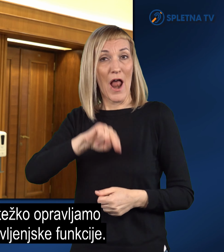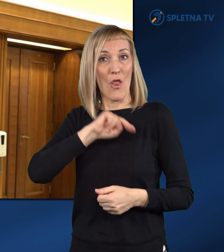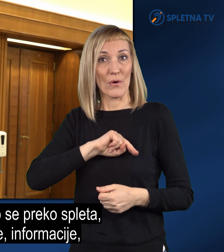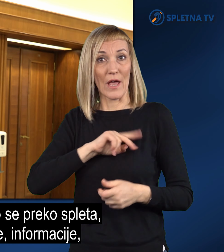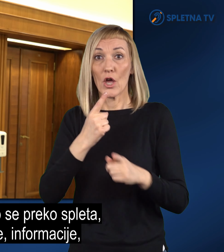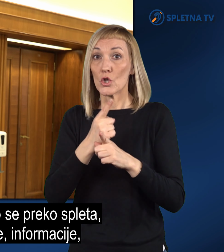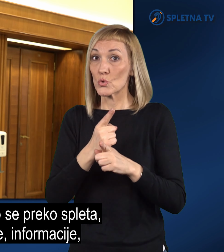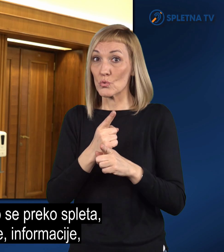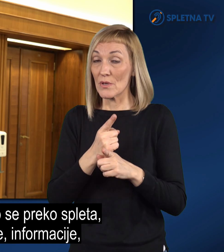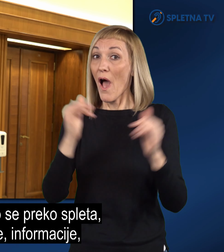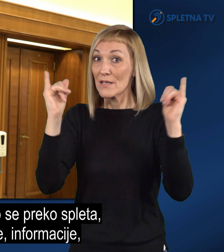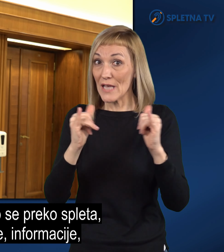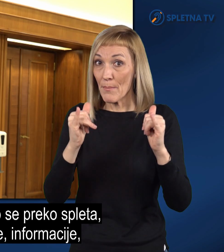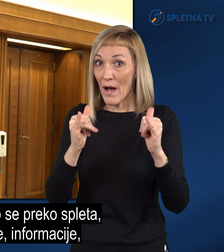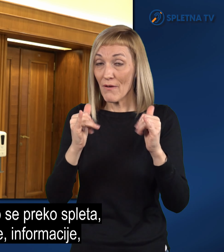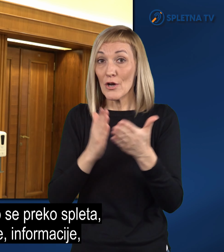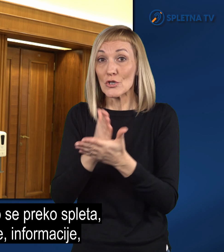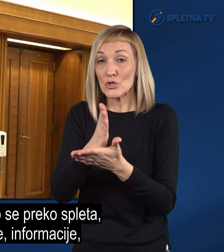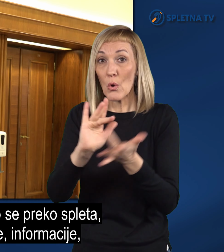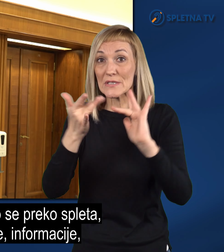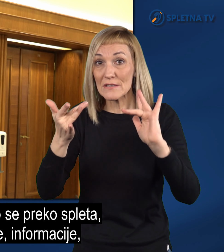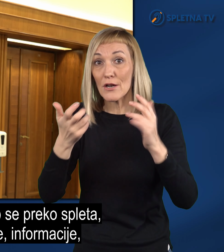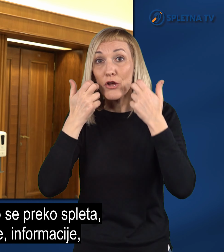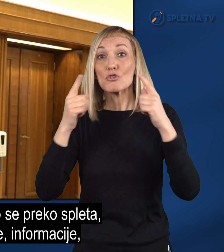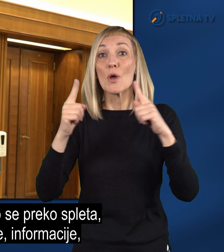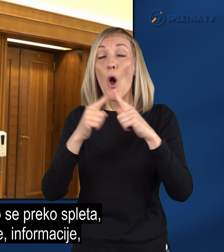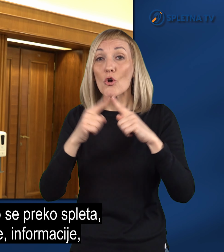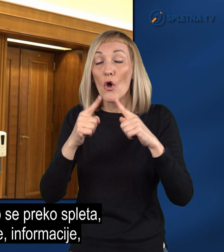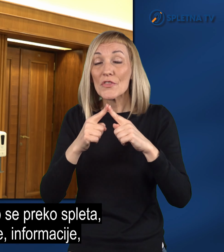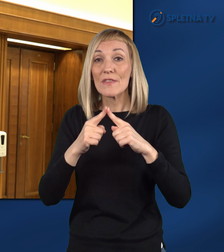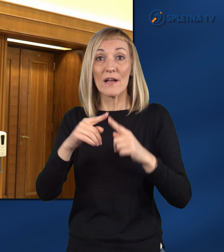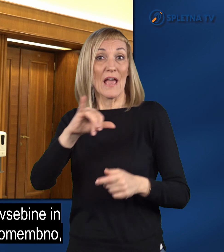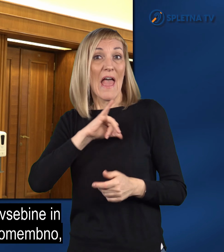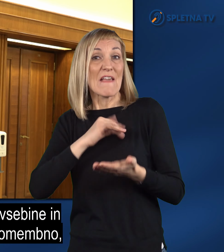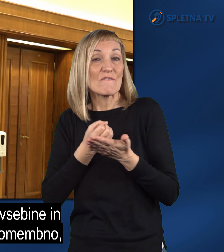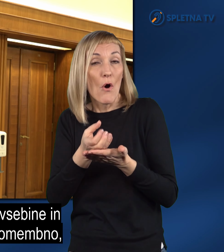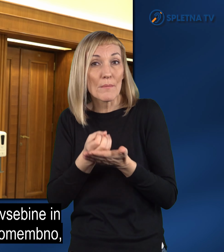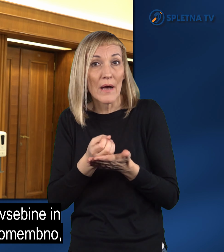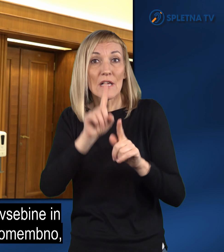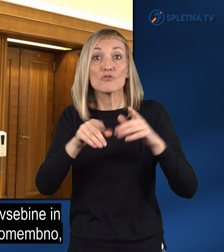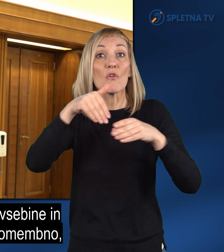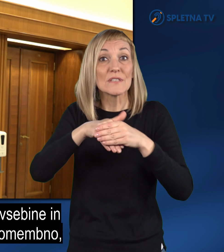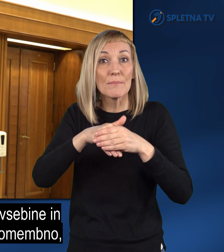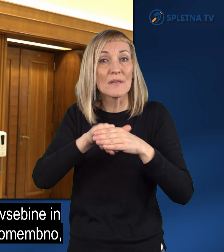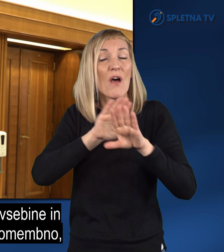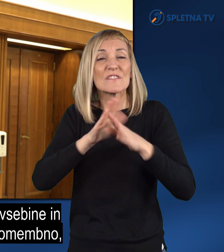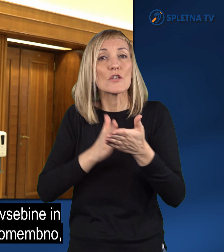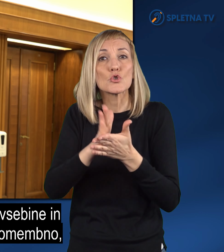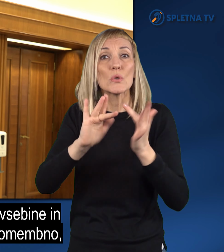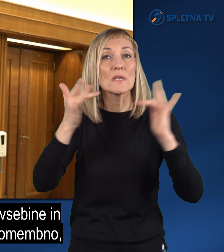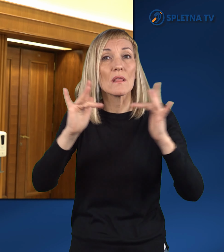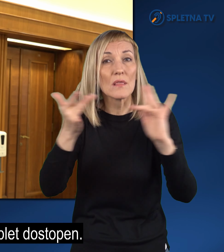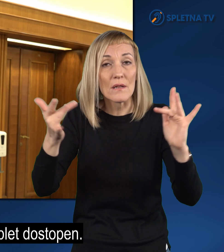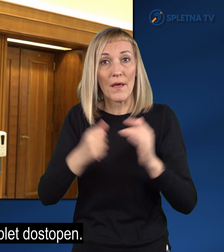funkcije. Tudi zabavamo se preko interneta, iščemo kontakte, informacije, različne vsebine in seveda je